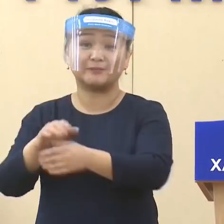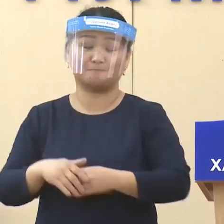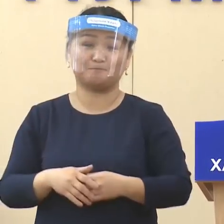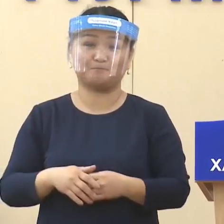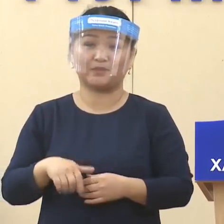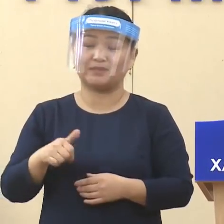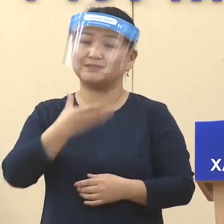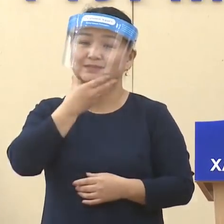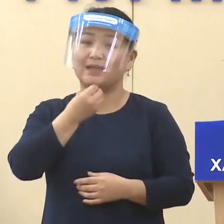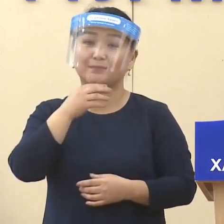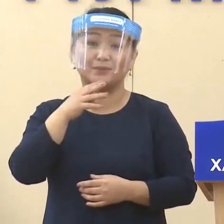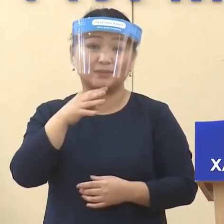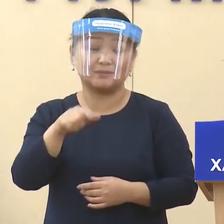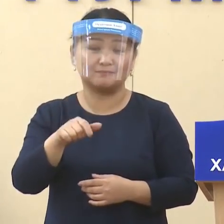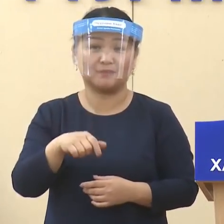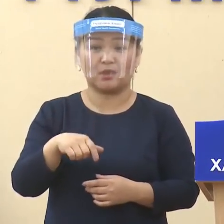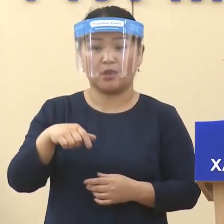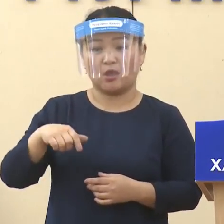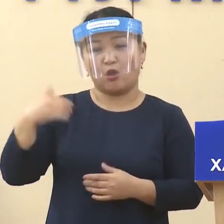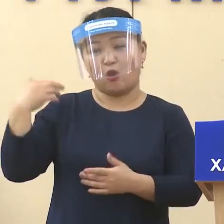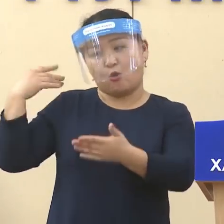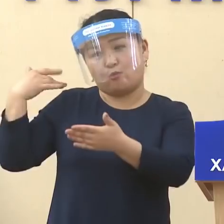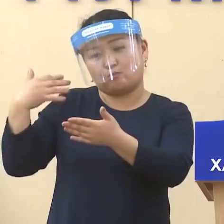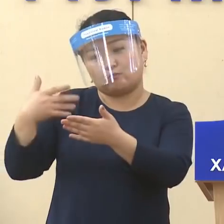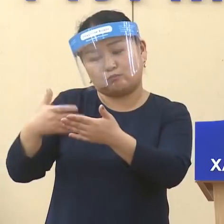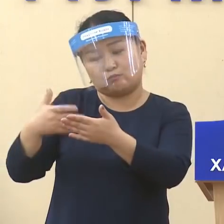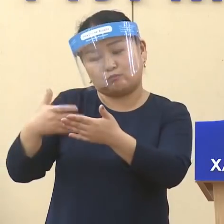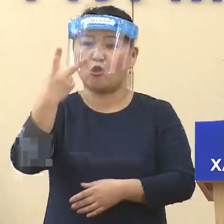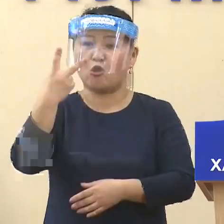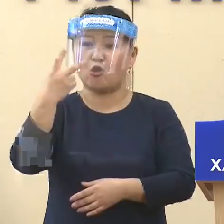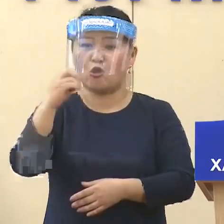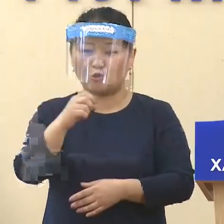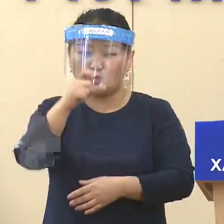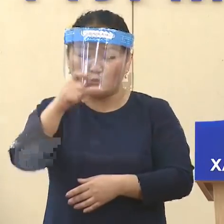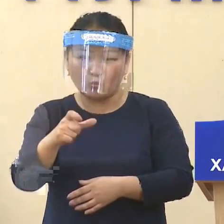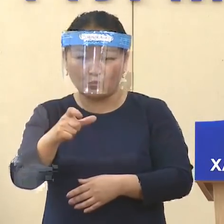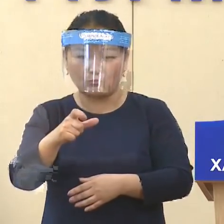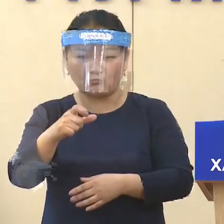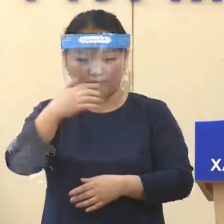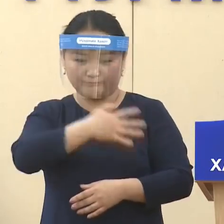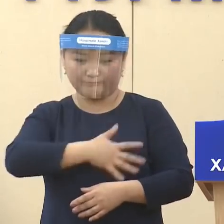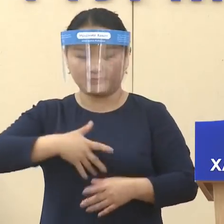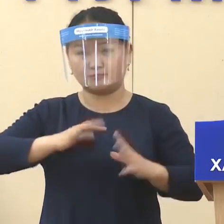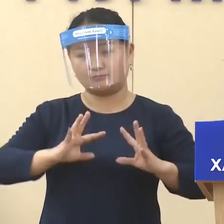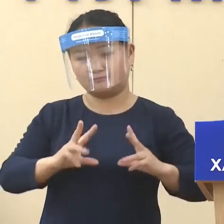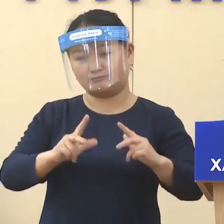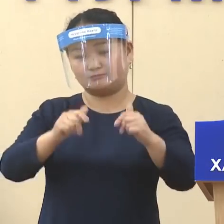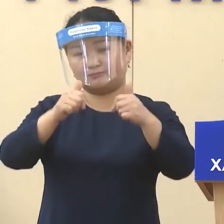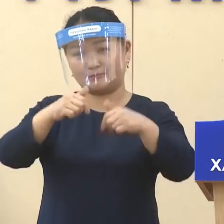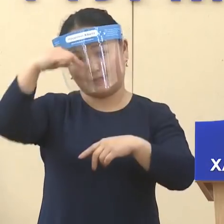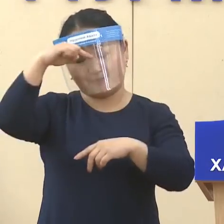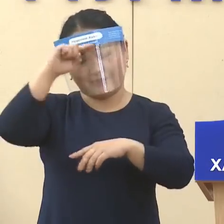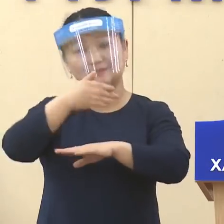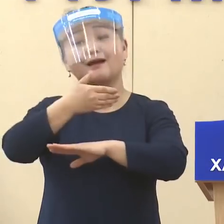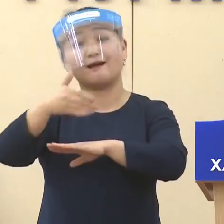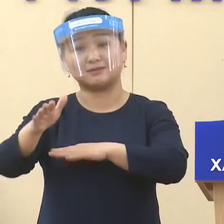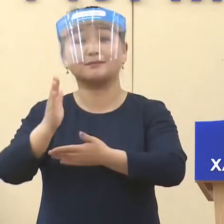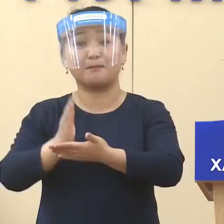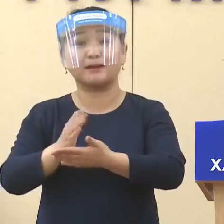бид нар бол үндсэндээ өнгөрсөн хугацаанд 20 хүнийг эдгэрүүлж хүсвүүтээс гаргасан